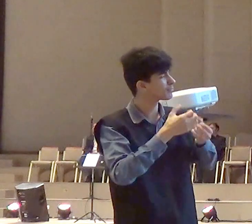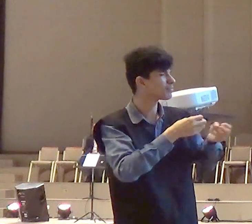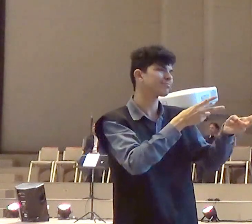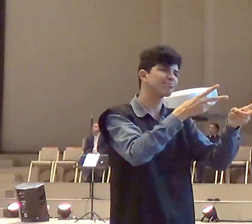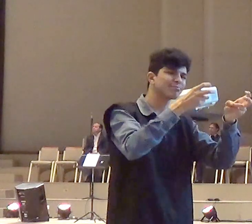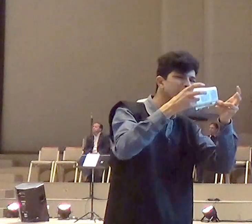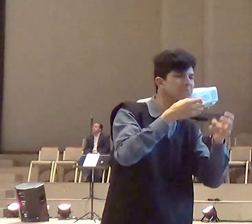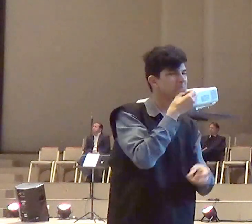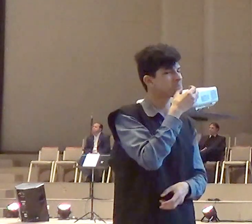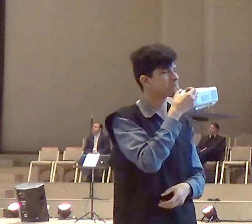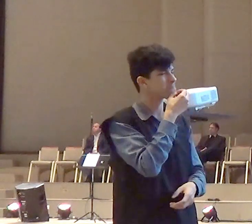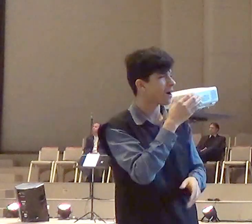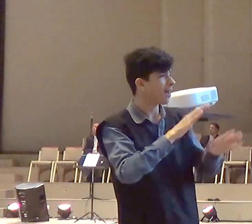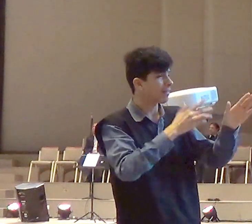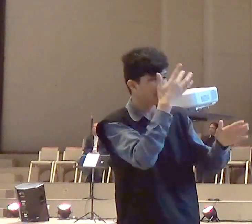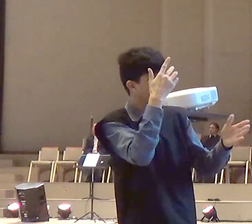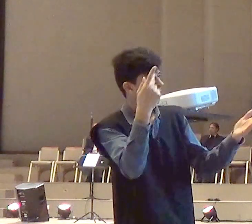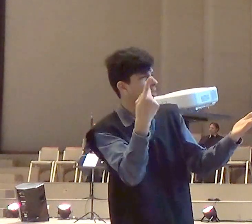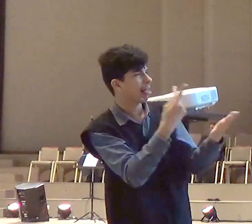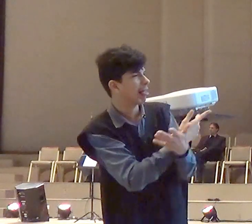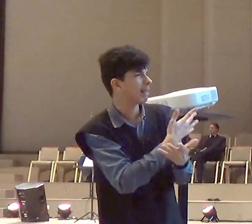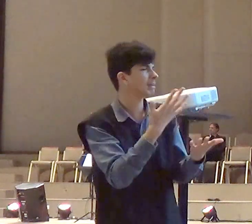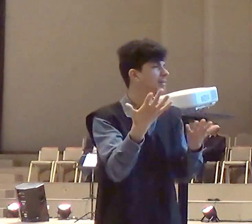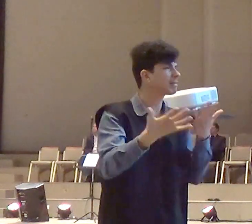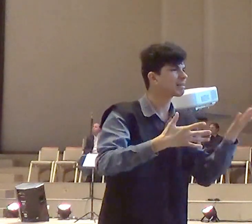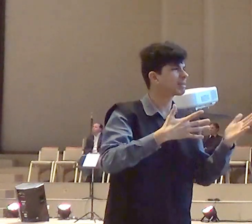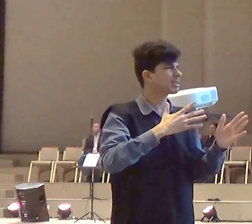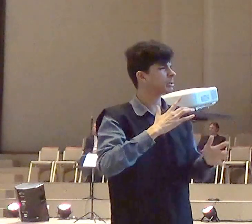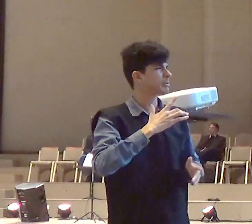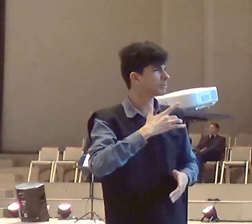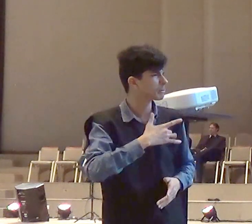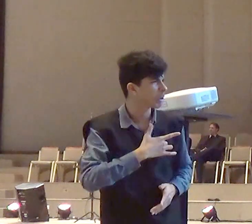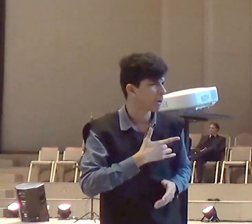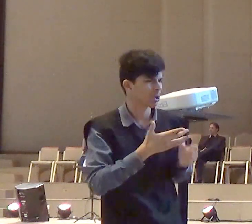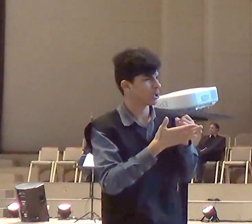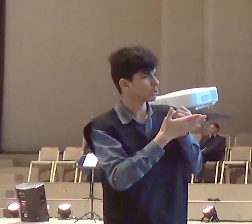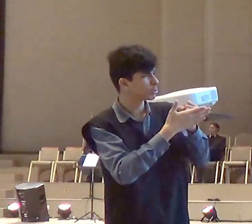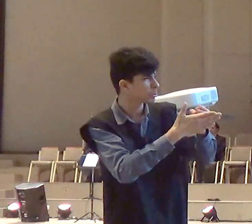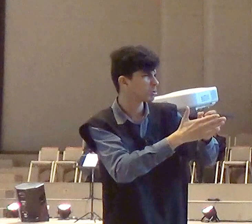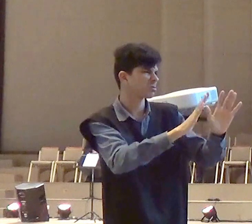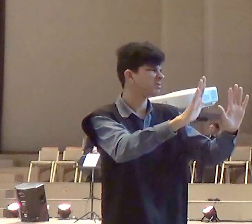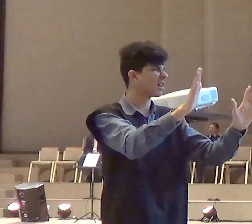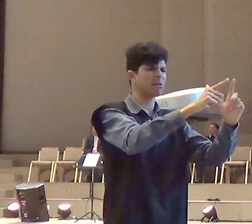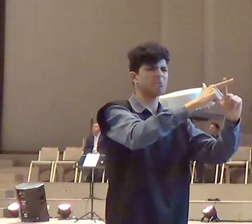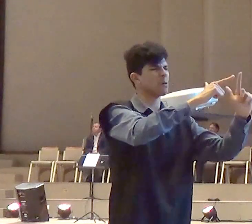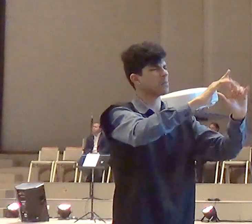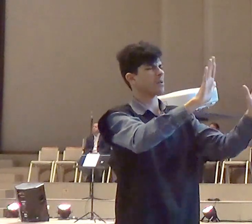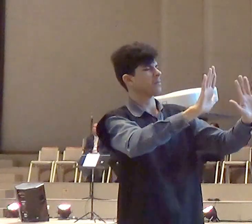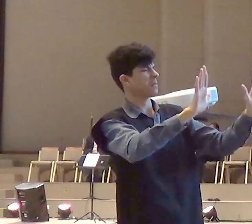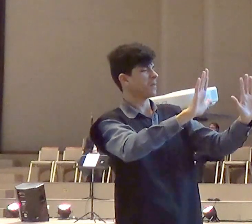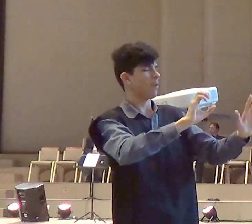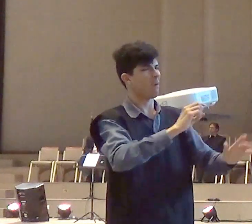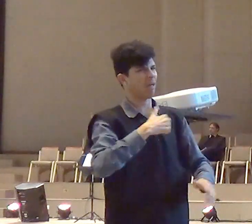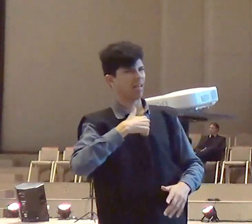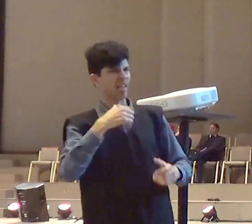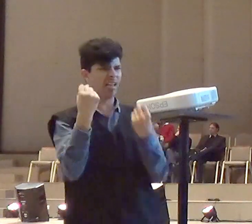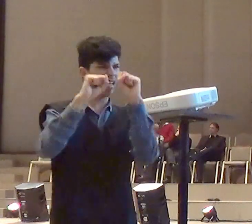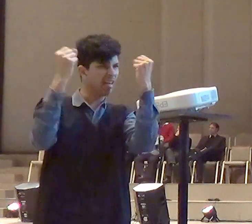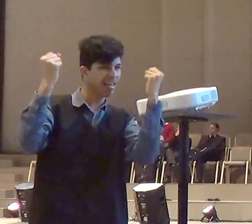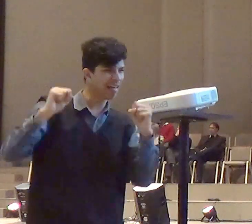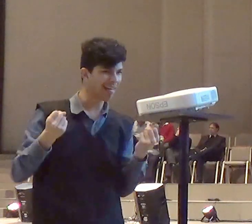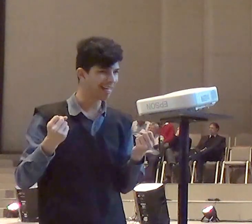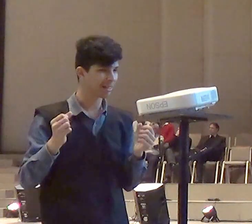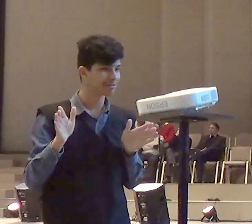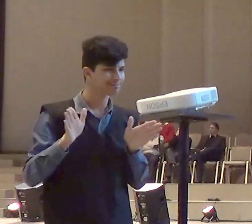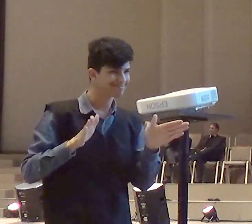fatos até aqueles que nós não concordamos com bondade de quem não vê mais intenção mas